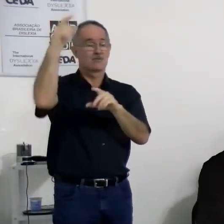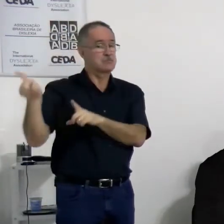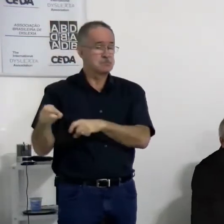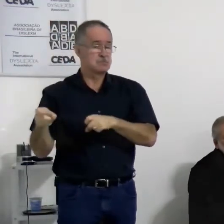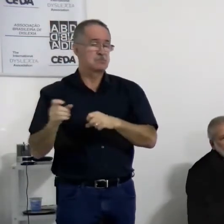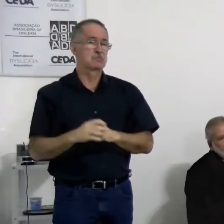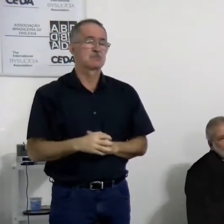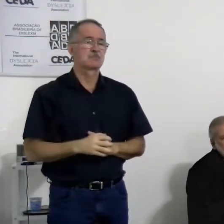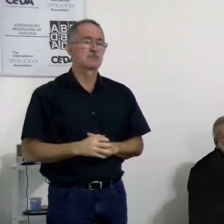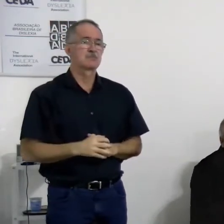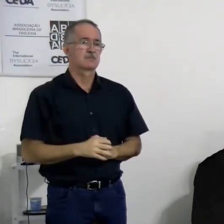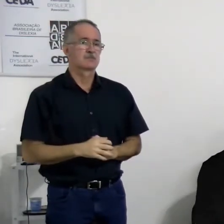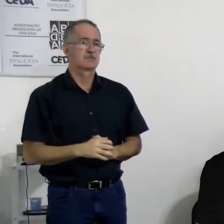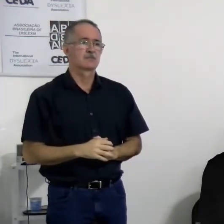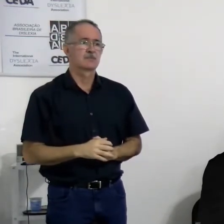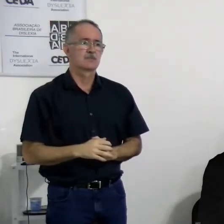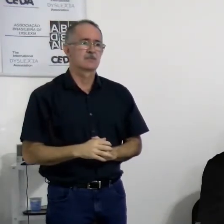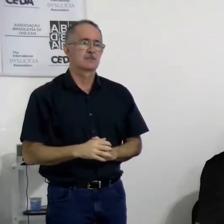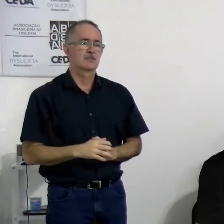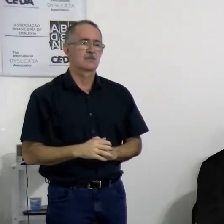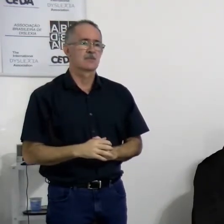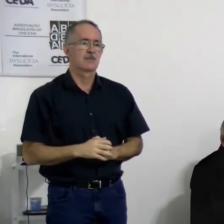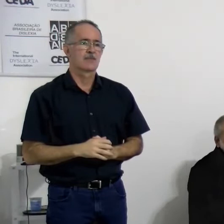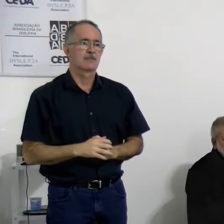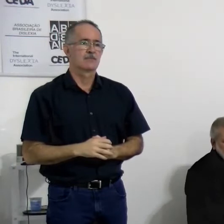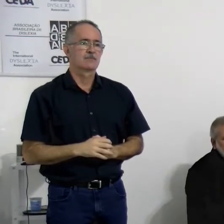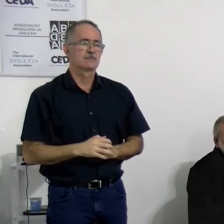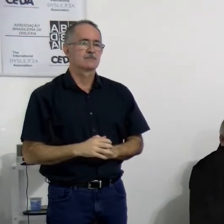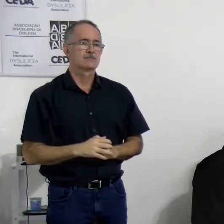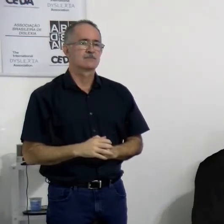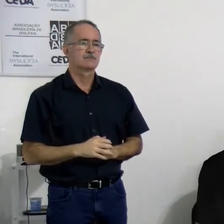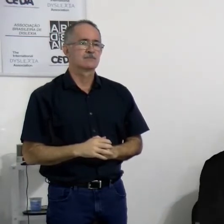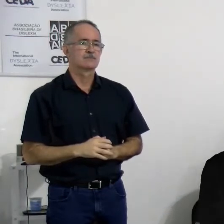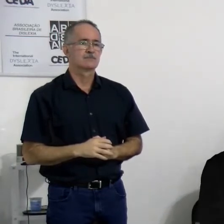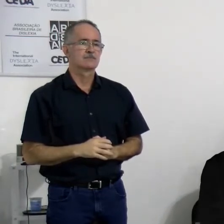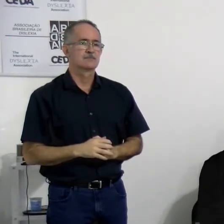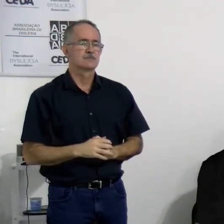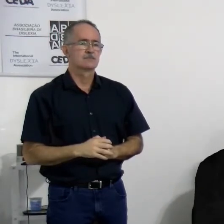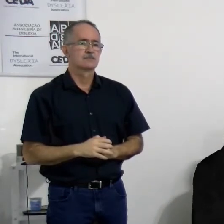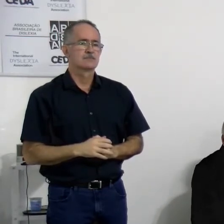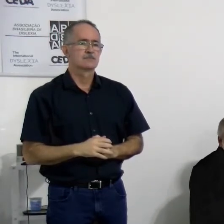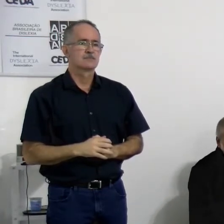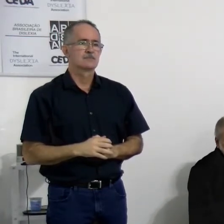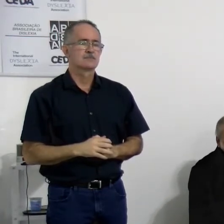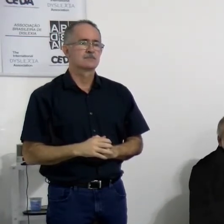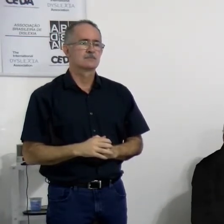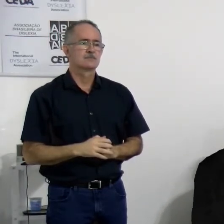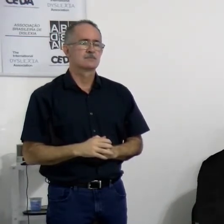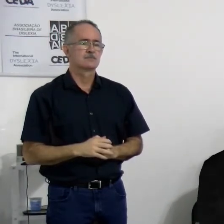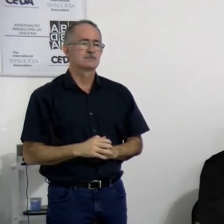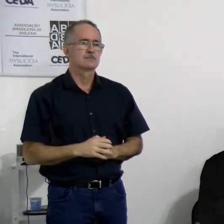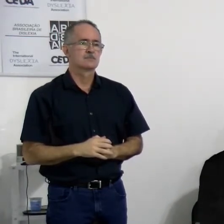So this experience of seeing my father taking time to